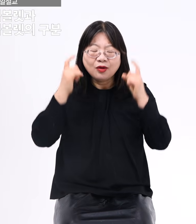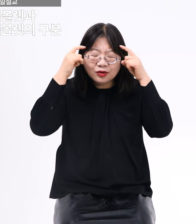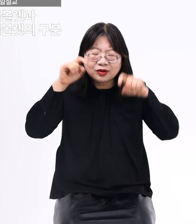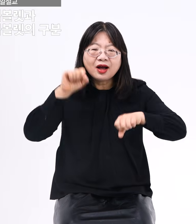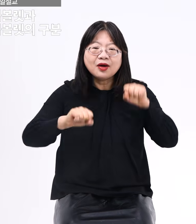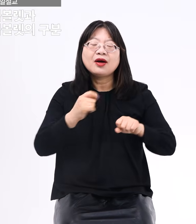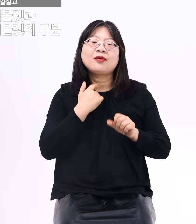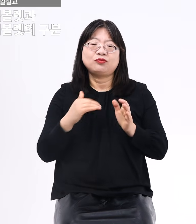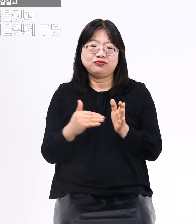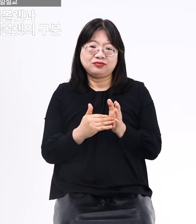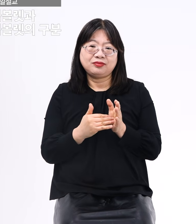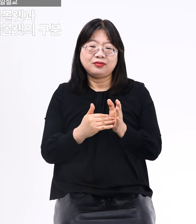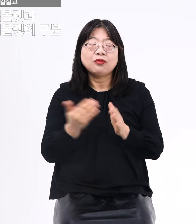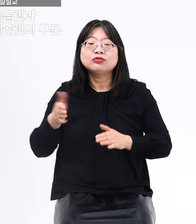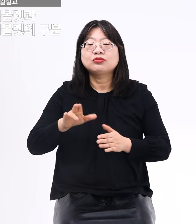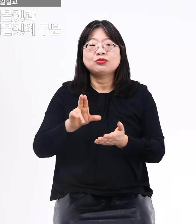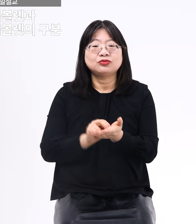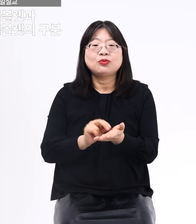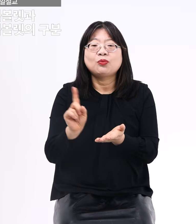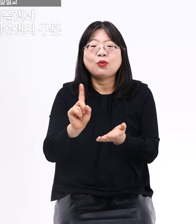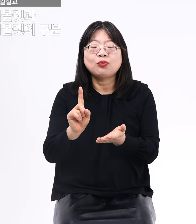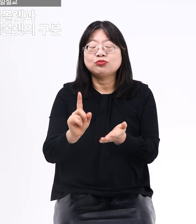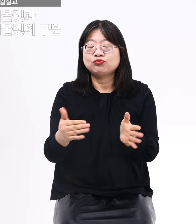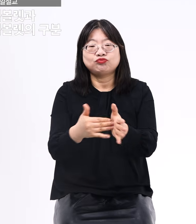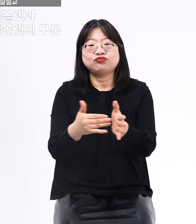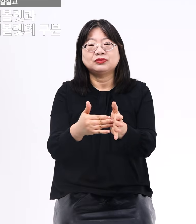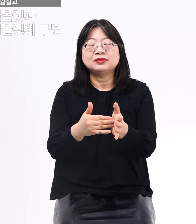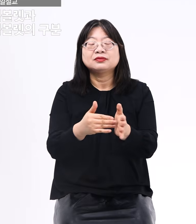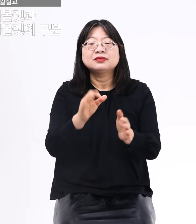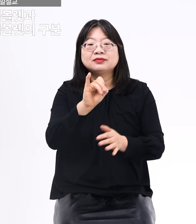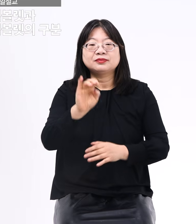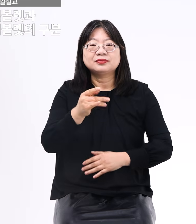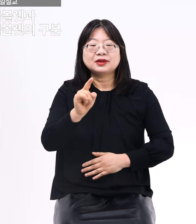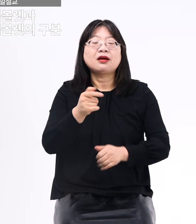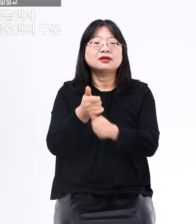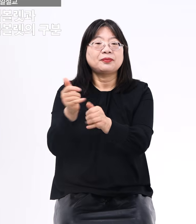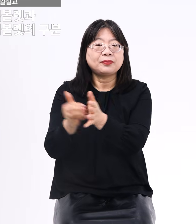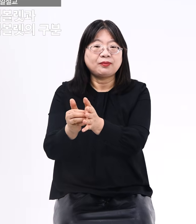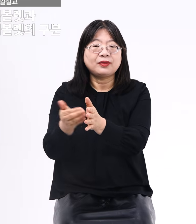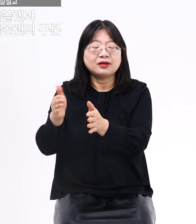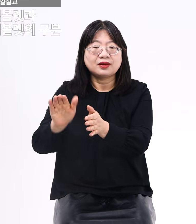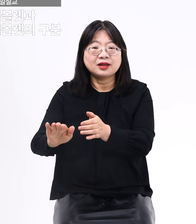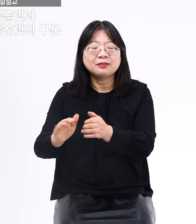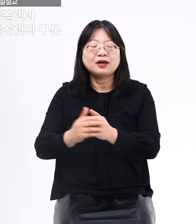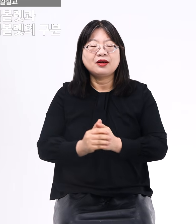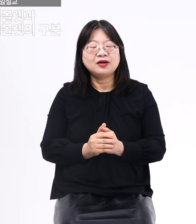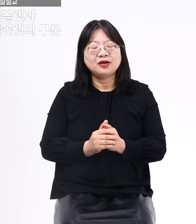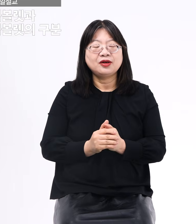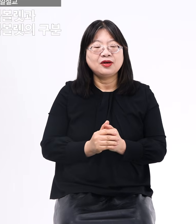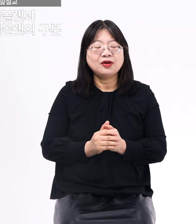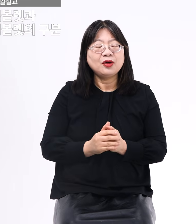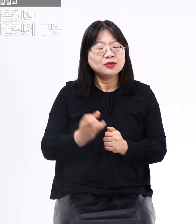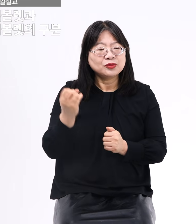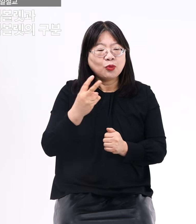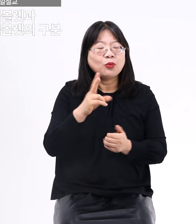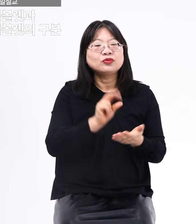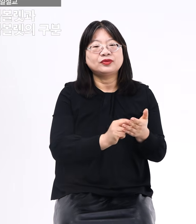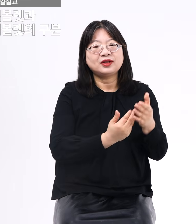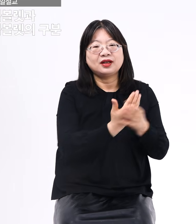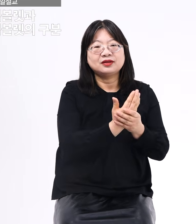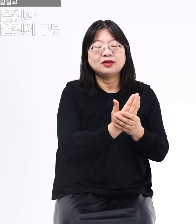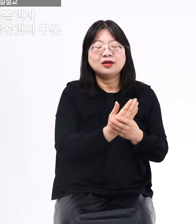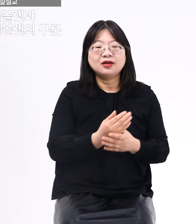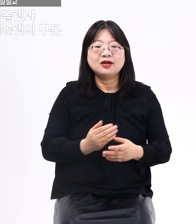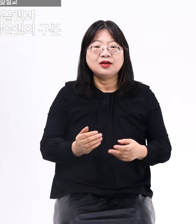그런데 문제는 끝났어요. 입다의 승리로. 그런데 돌발 변수가 일어납니다.